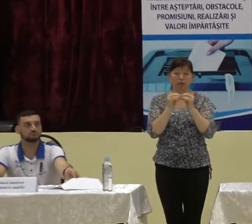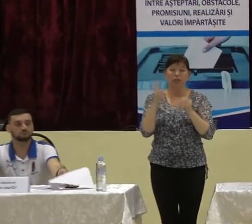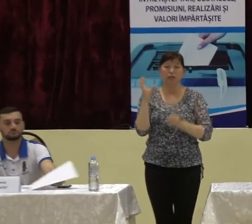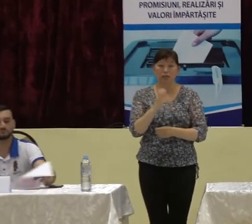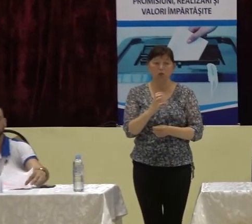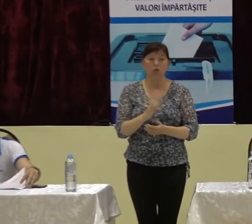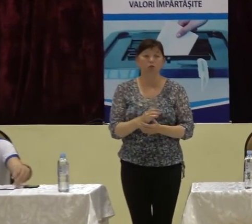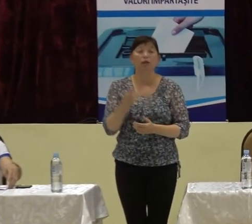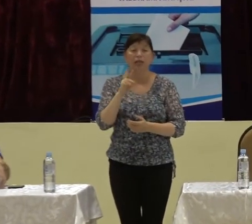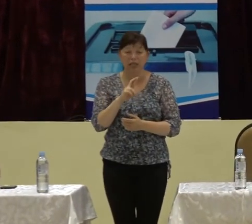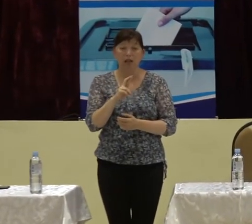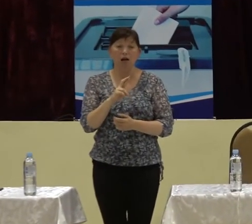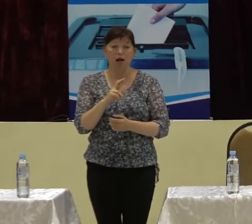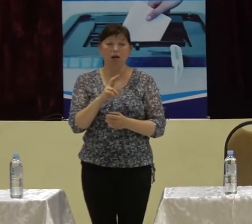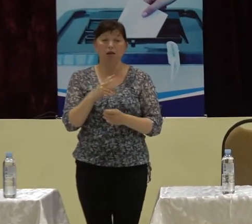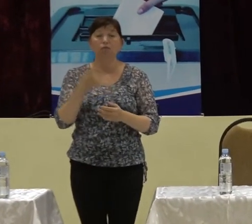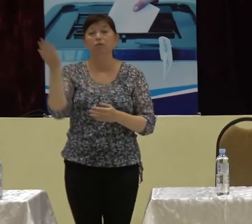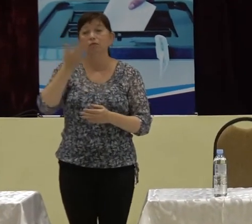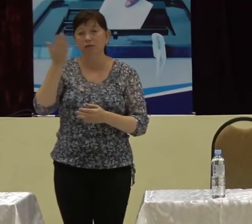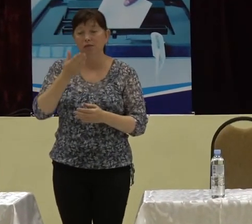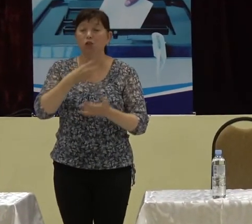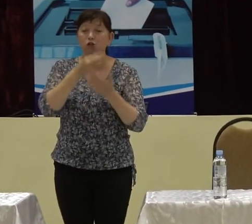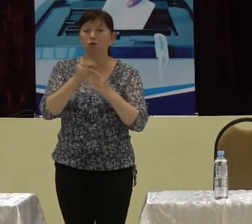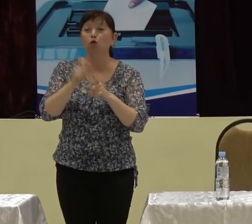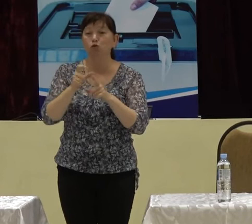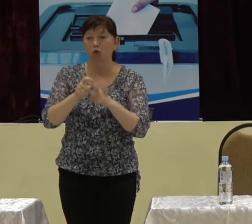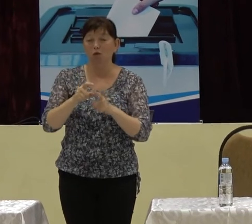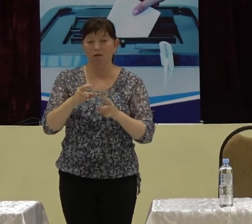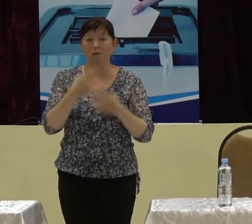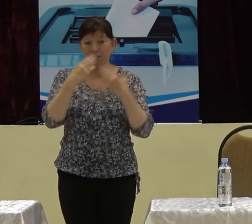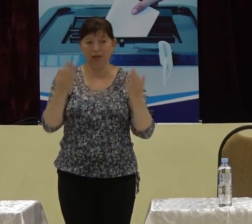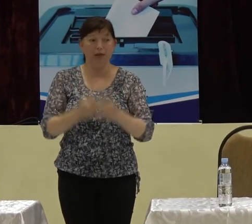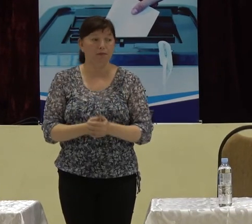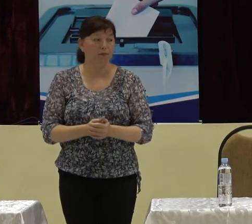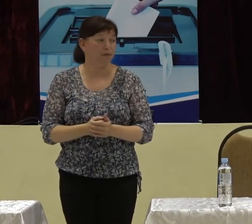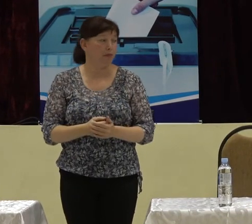10 secunde pentru a prezenta mesajul final.